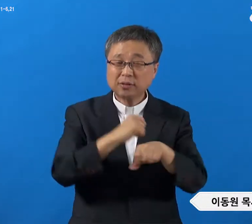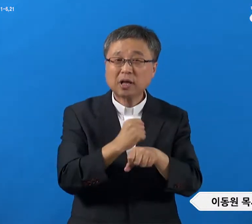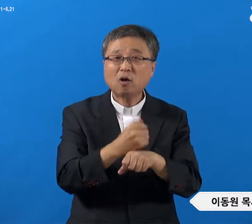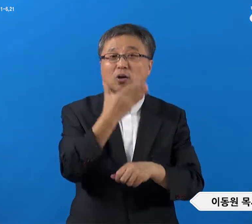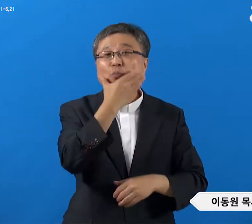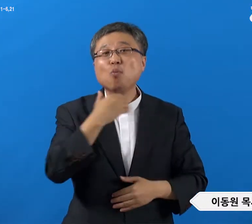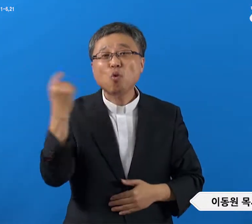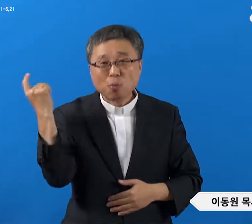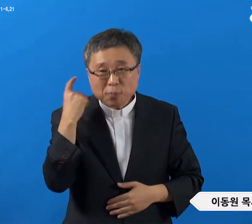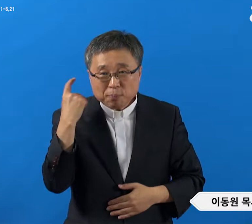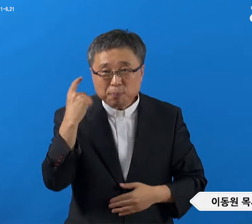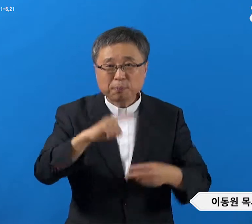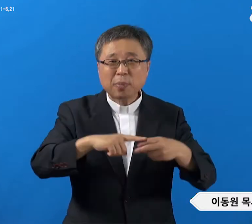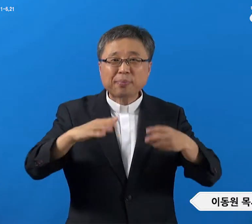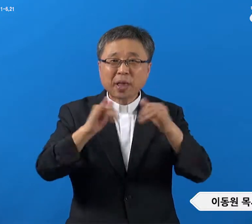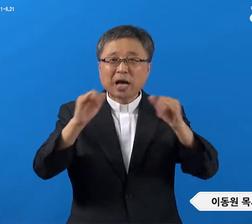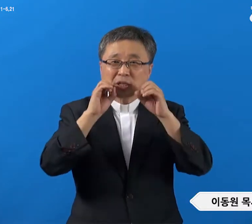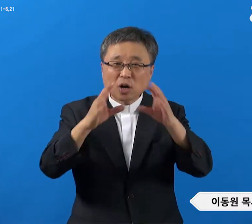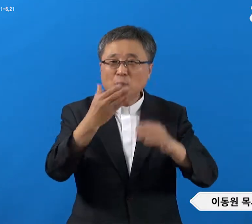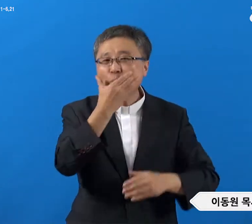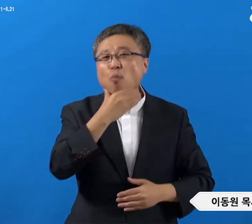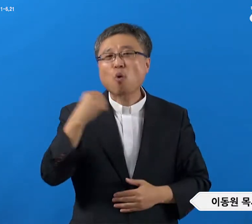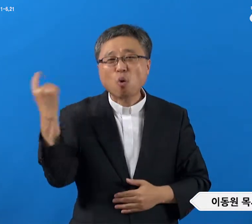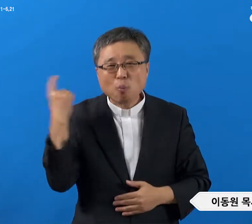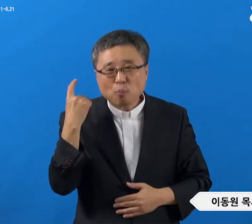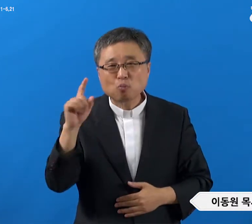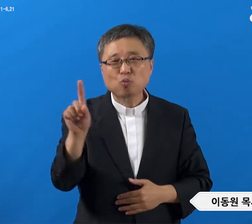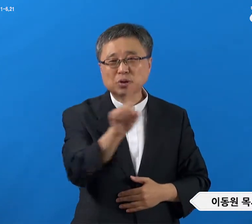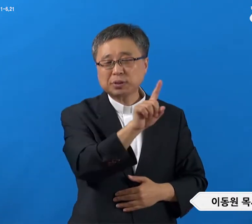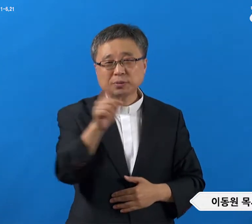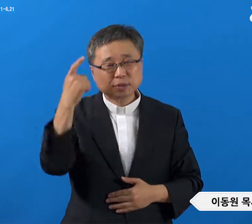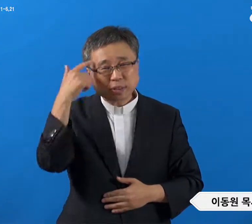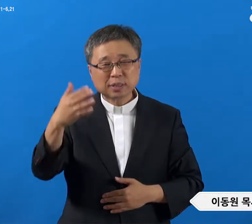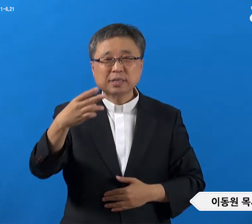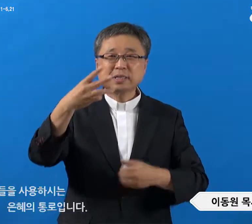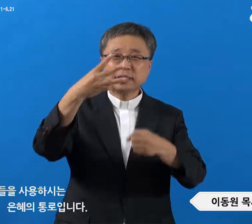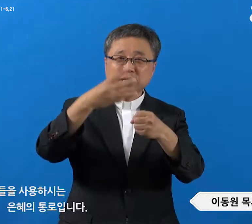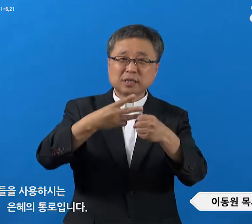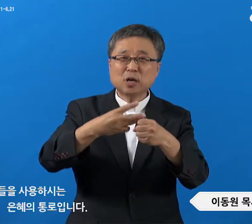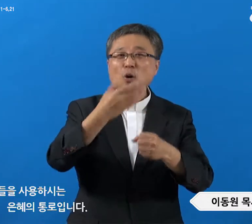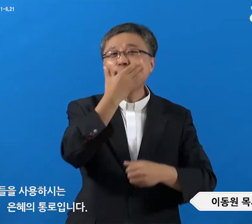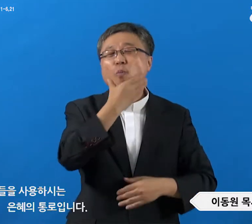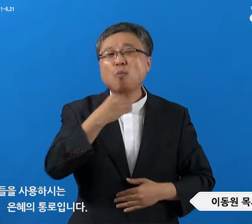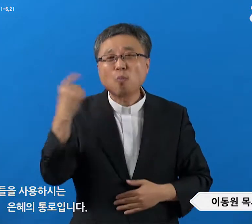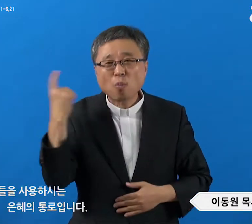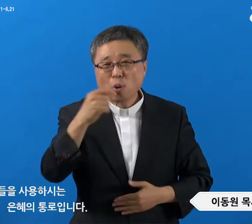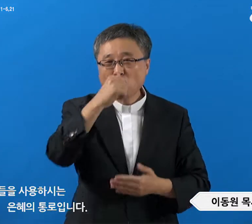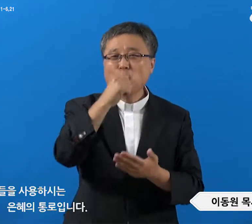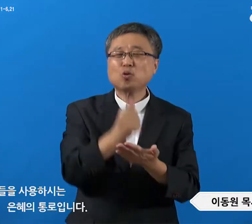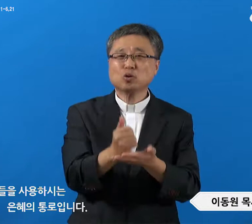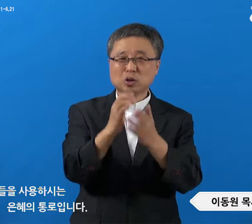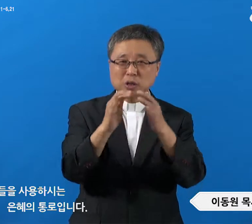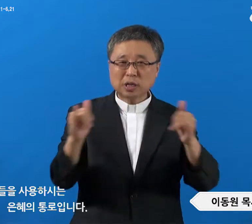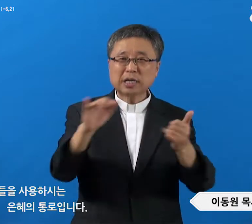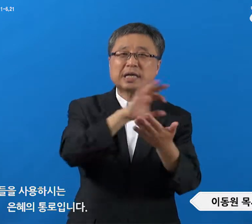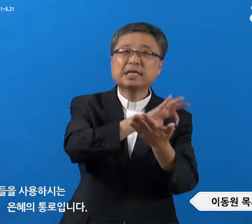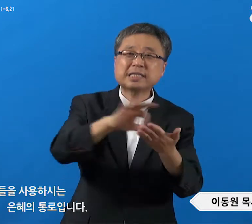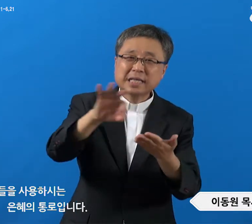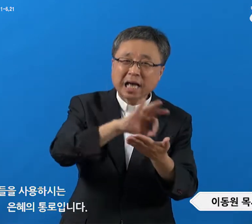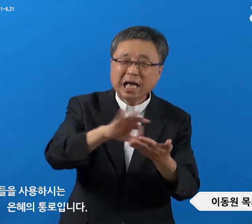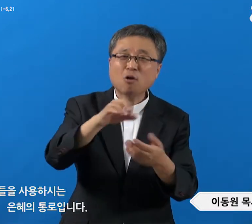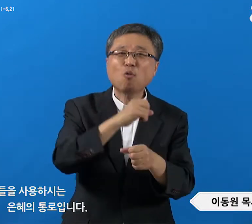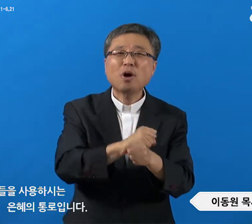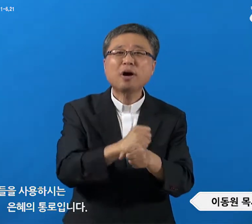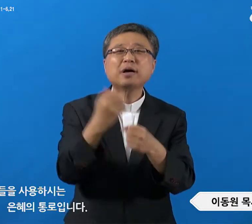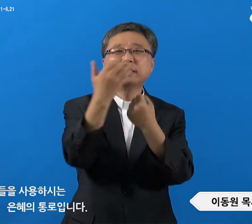것입니다. 마태가 전한 복음 뭘까요? 세 번째로 복음은 죄인들을